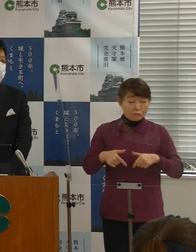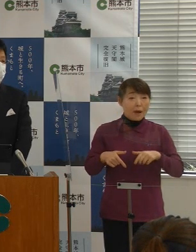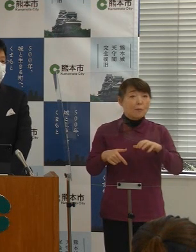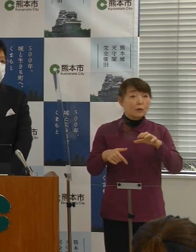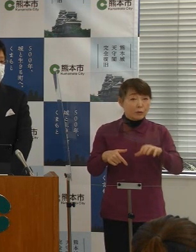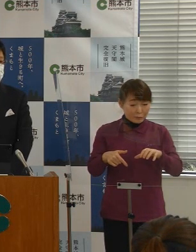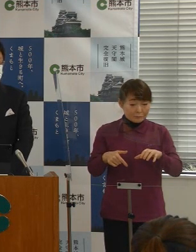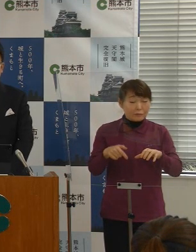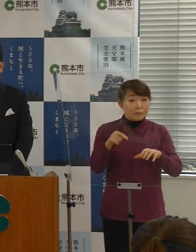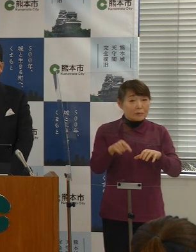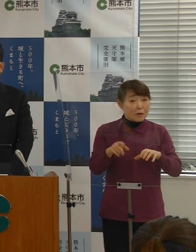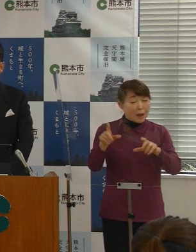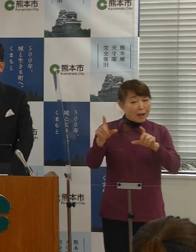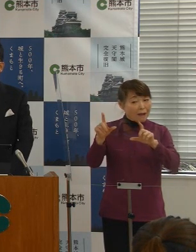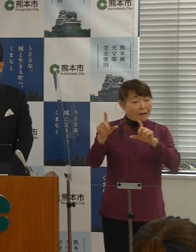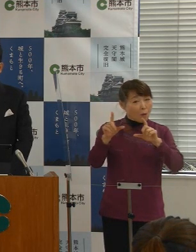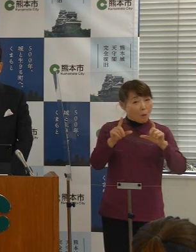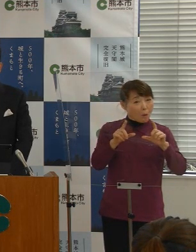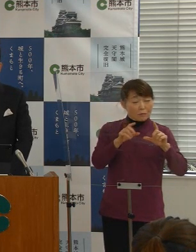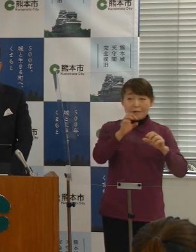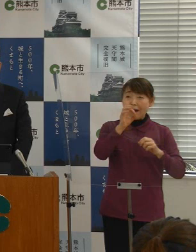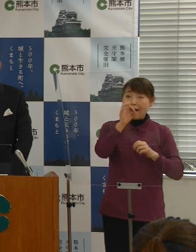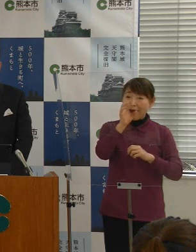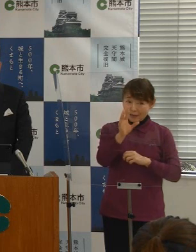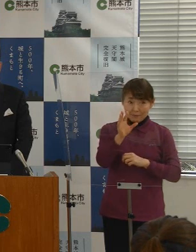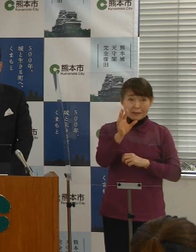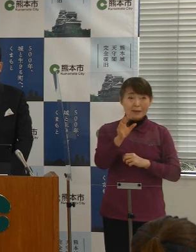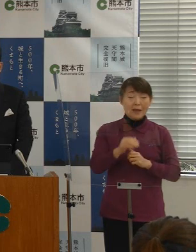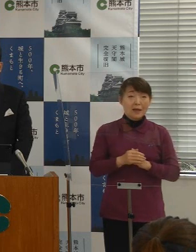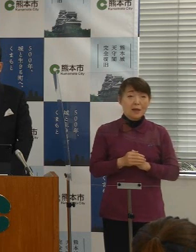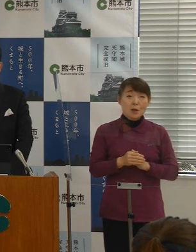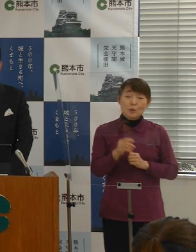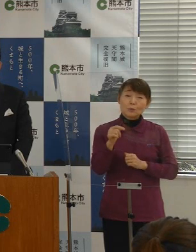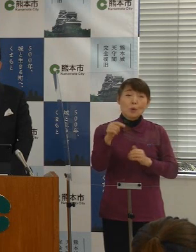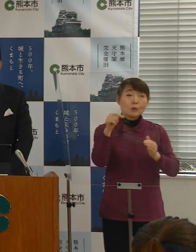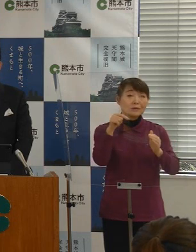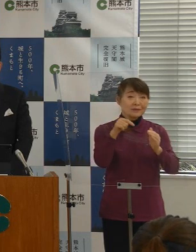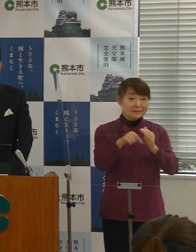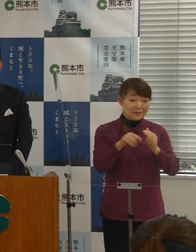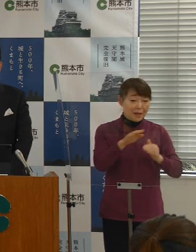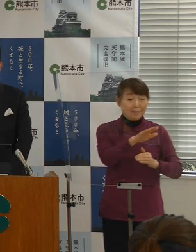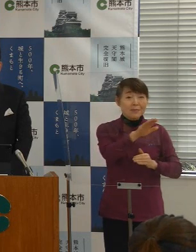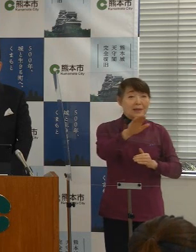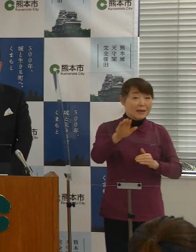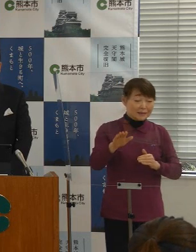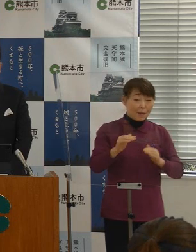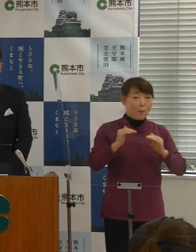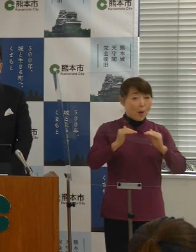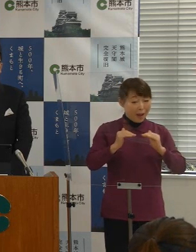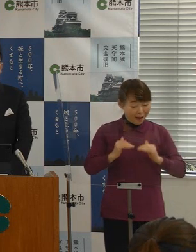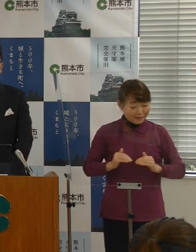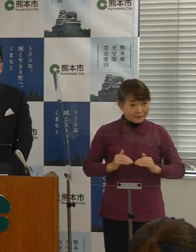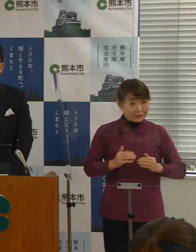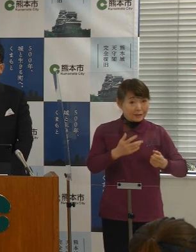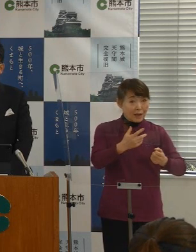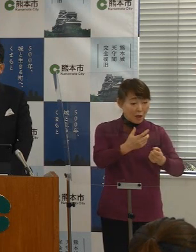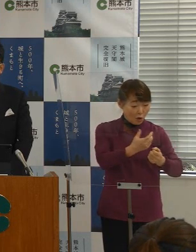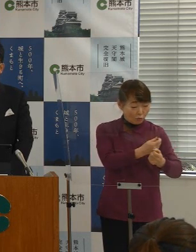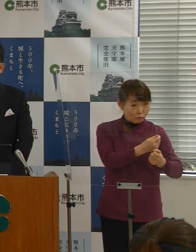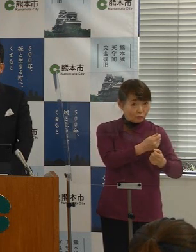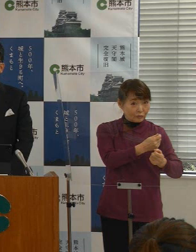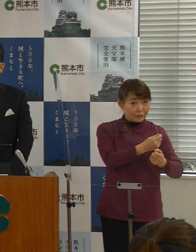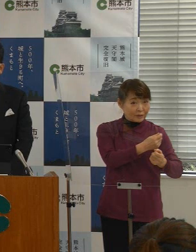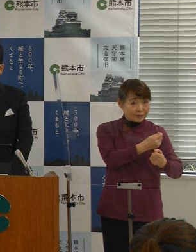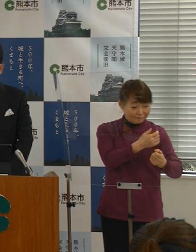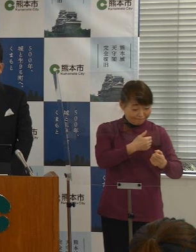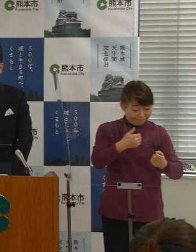報告が上がっているものはございません。ですのでそういう意味では皆さんも安心して打っていただいているのではないかなというふうに